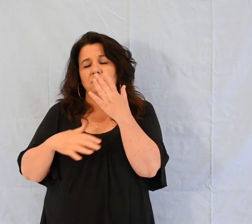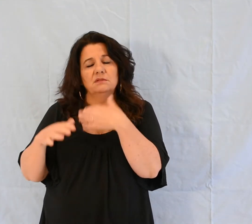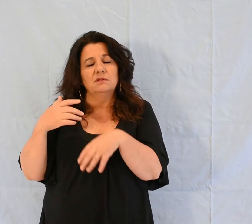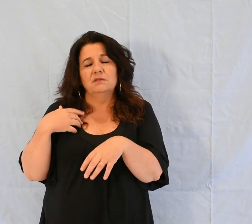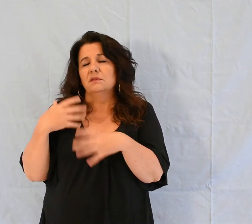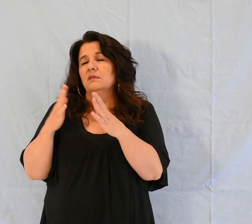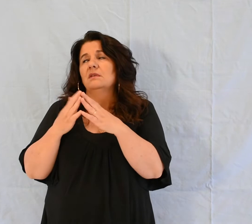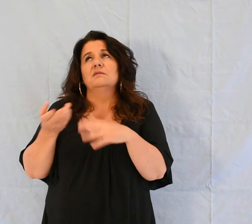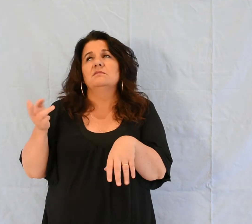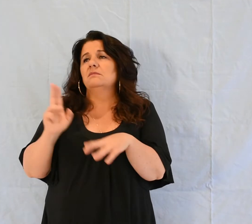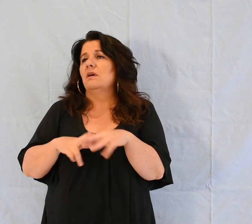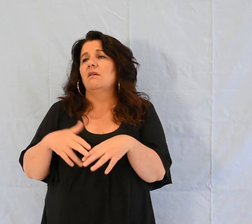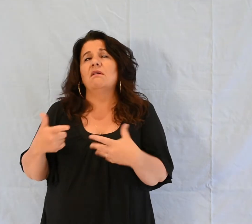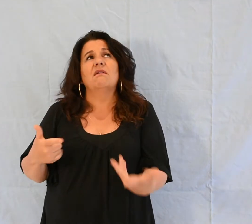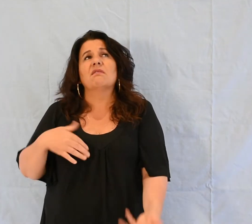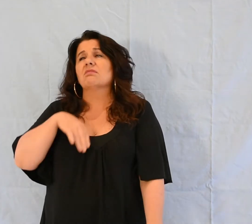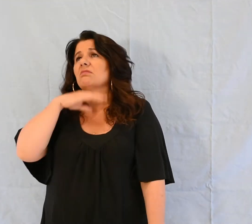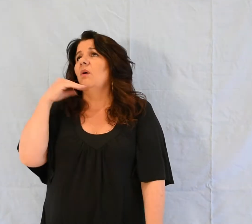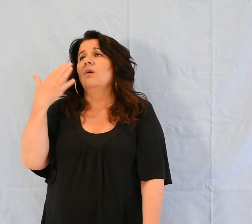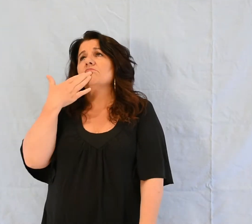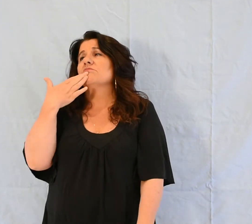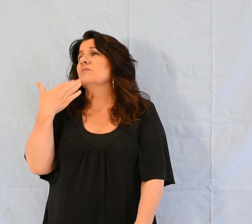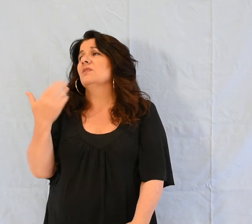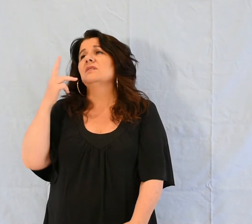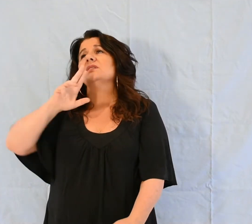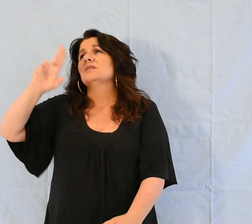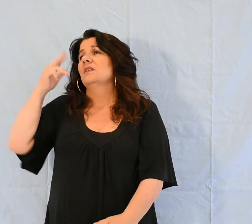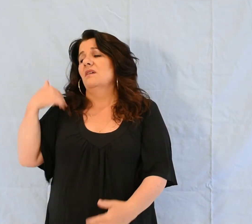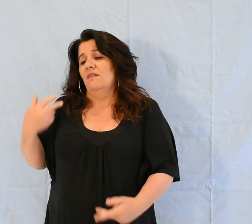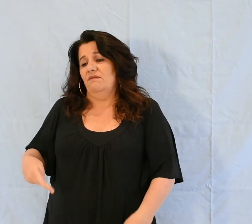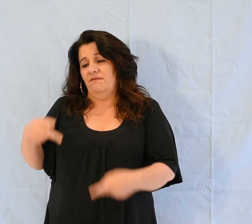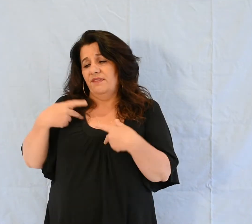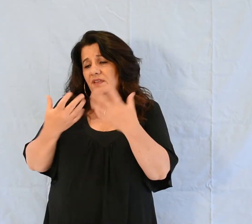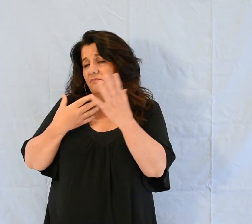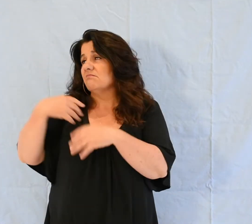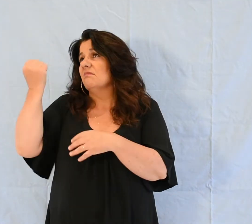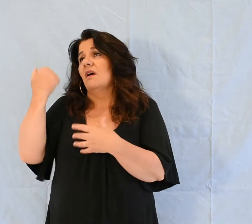trop. Reprends ma vie, je ne vaux pas mieux que mes pères. »